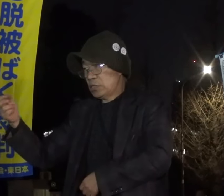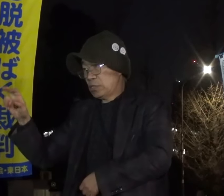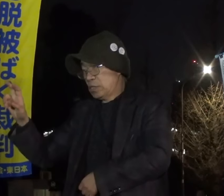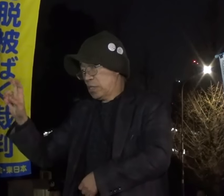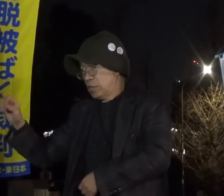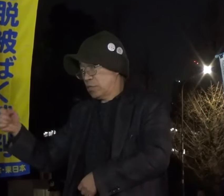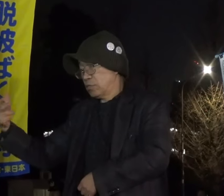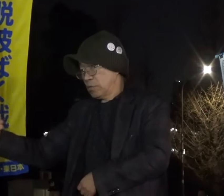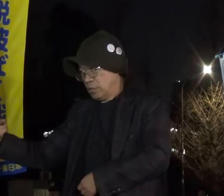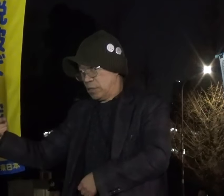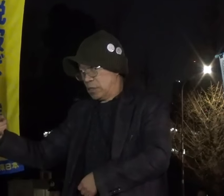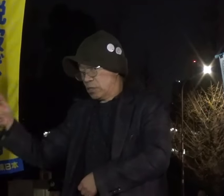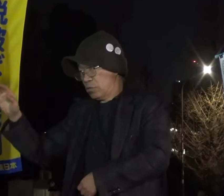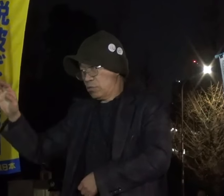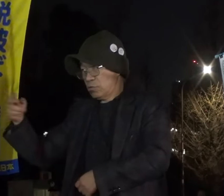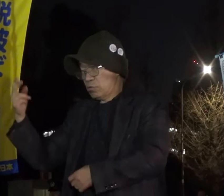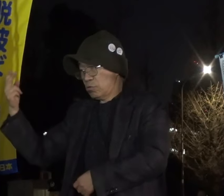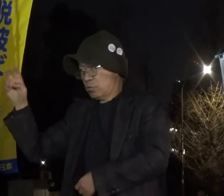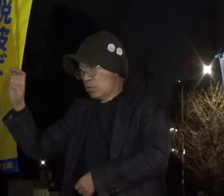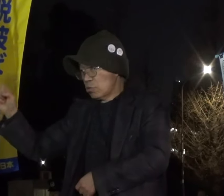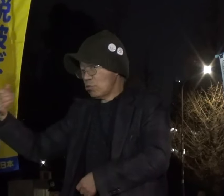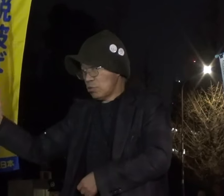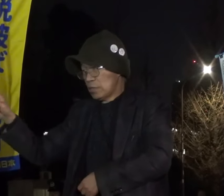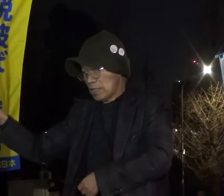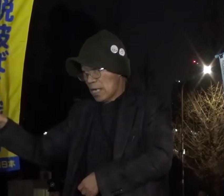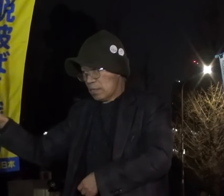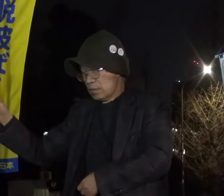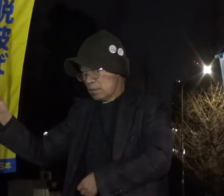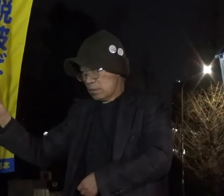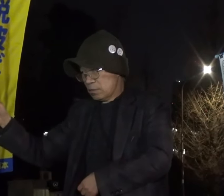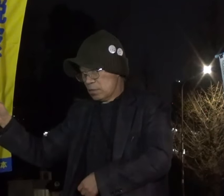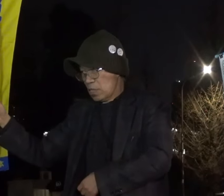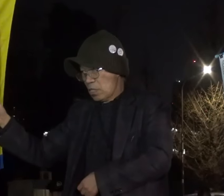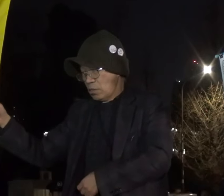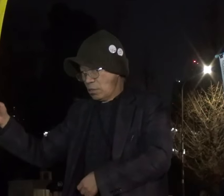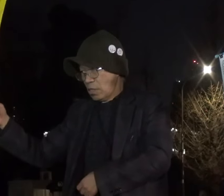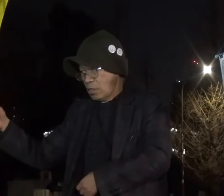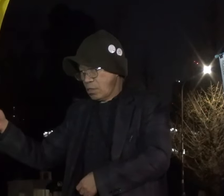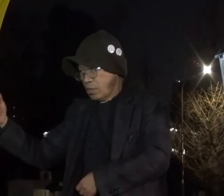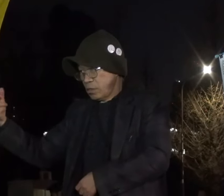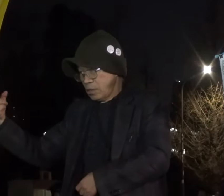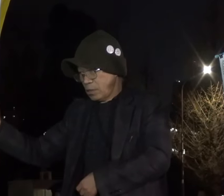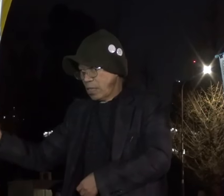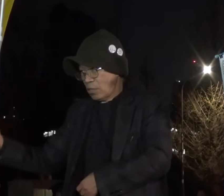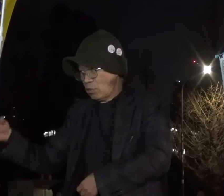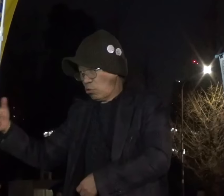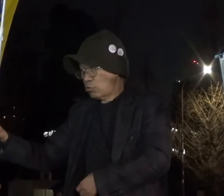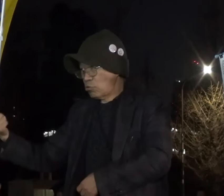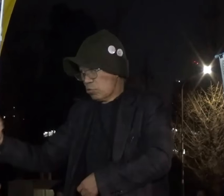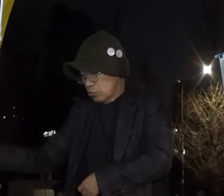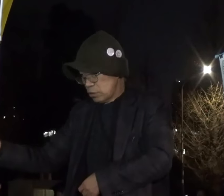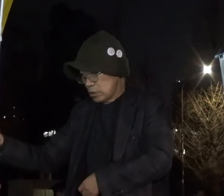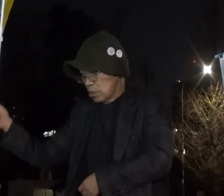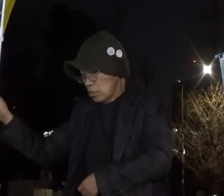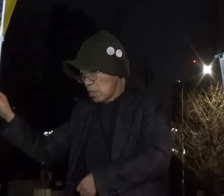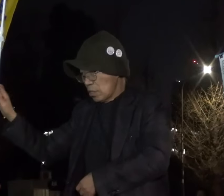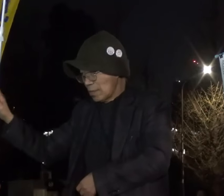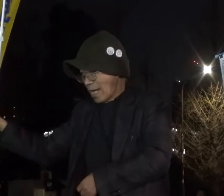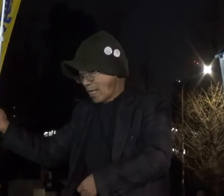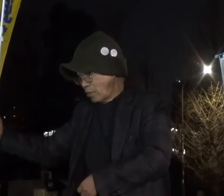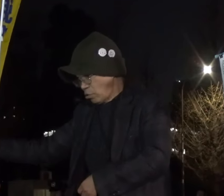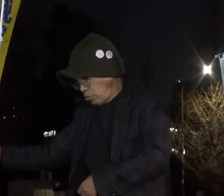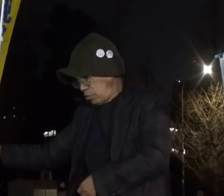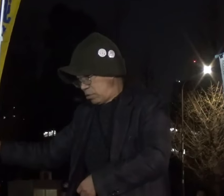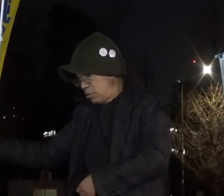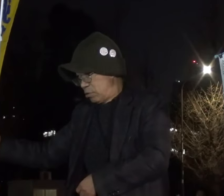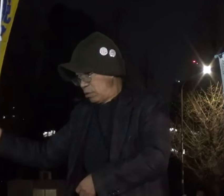91年59人、92年66人、93年79人、